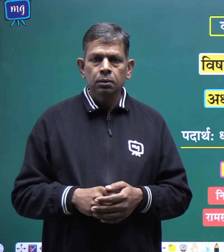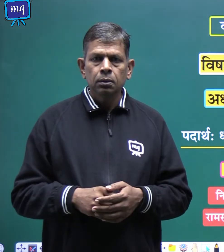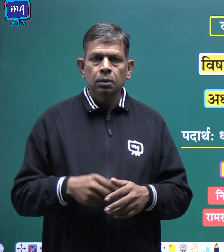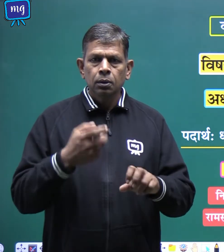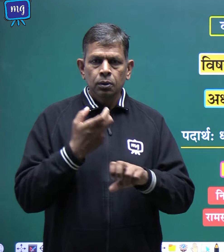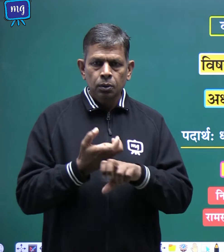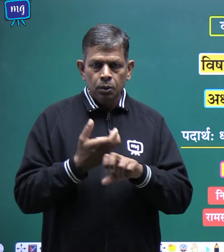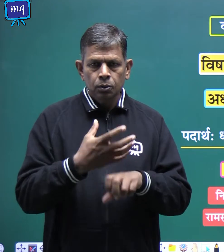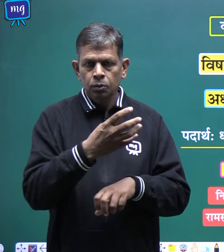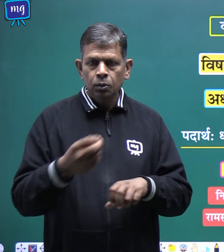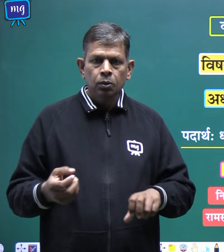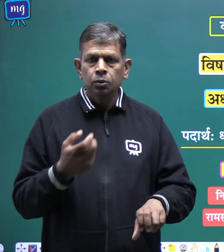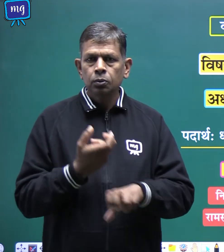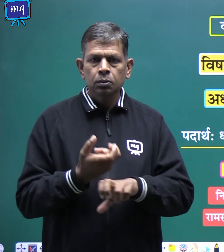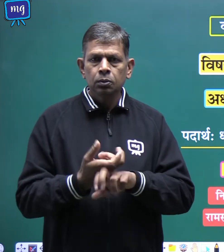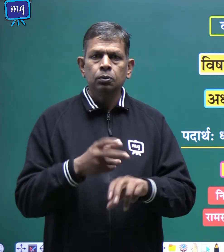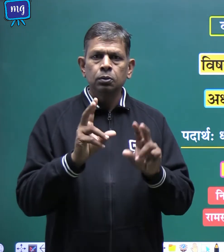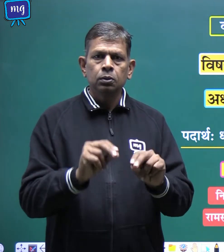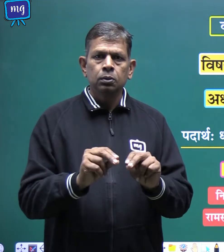धातु और अधातु